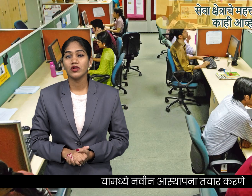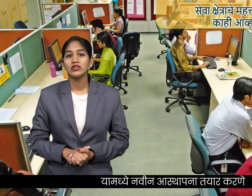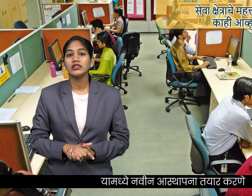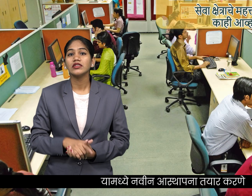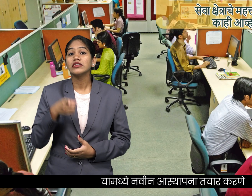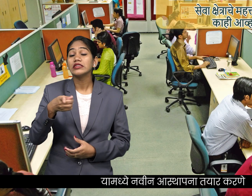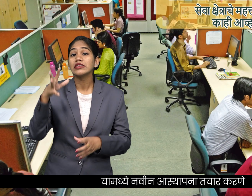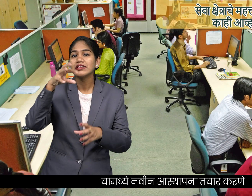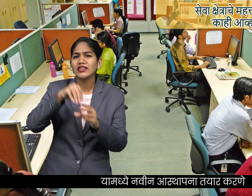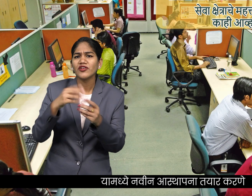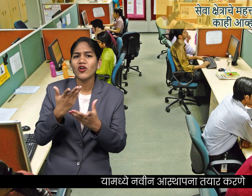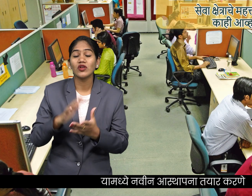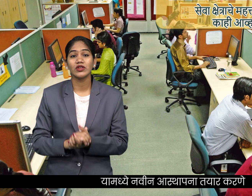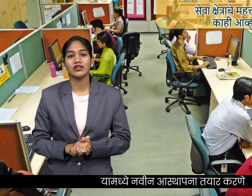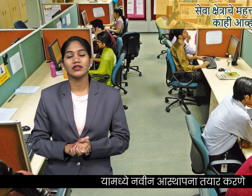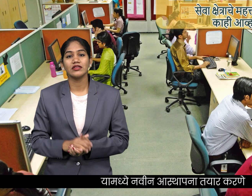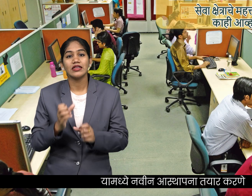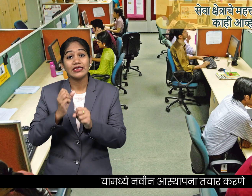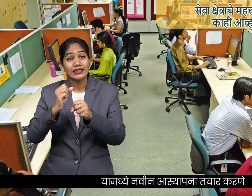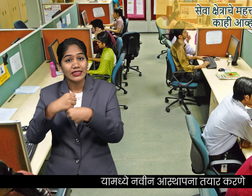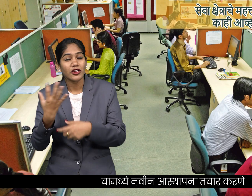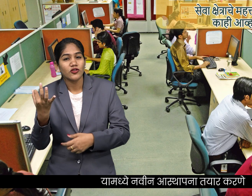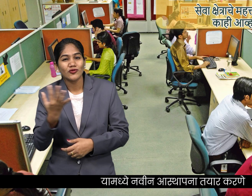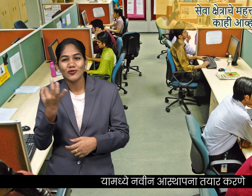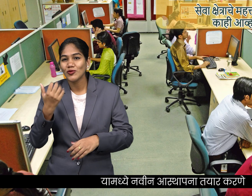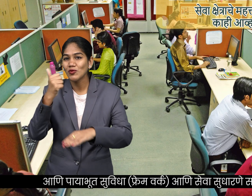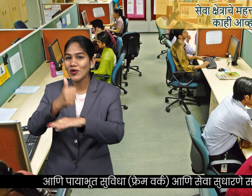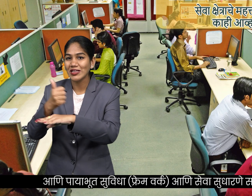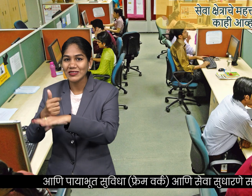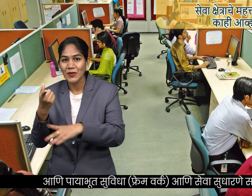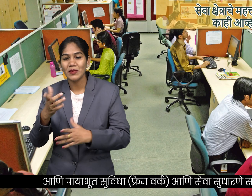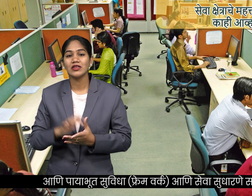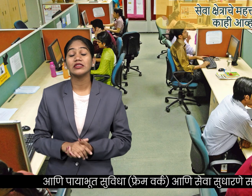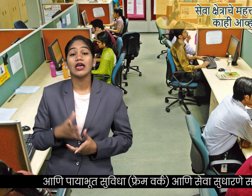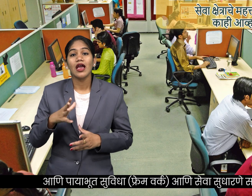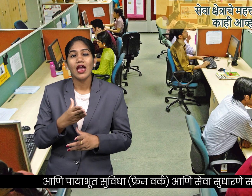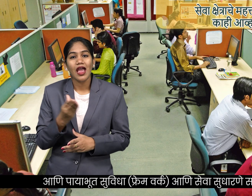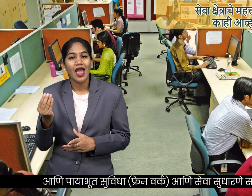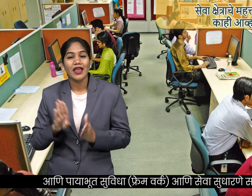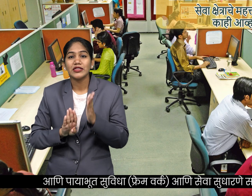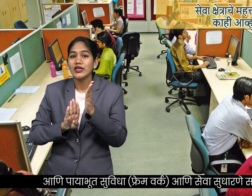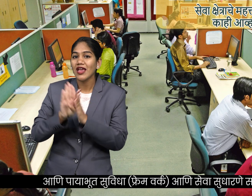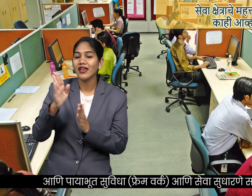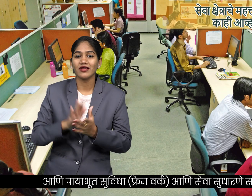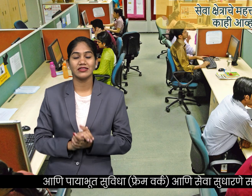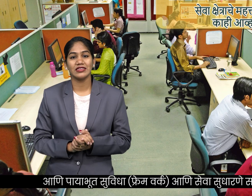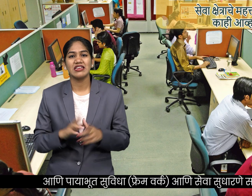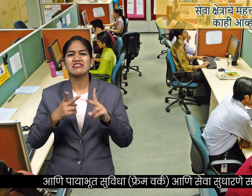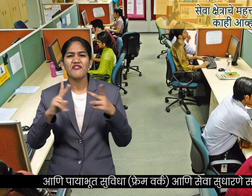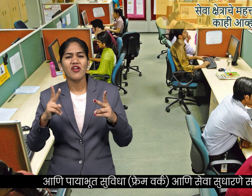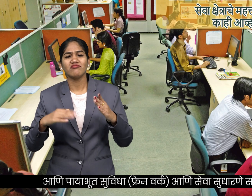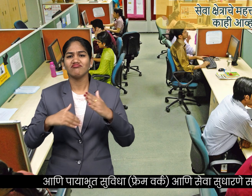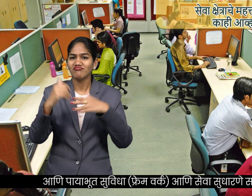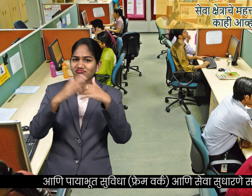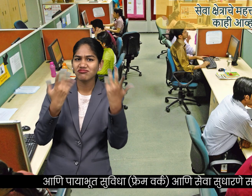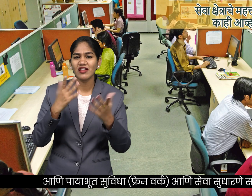यामध्ये नवीन आस्थापना तयार करणे आणि पायाभूत सुविधा फ्रेमवर्क